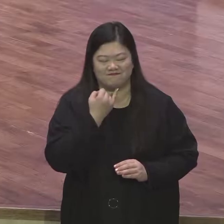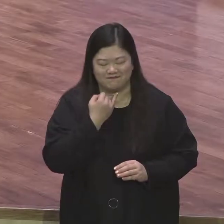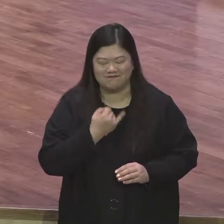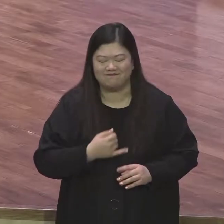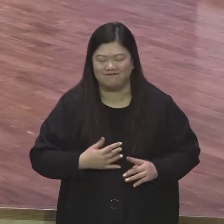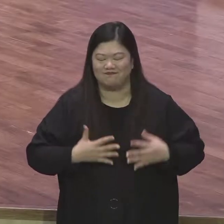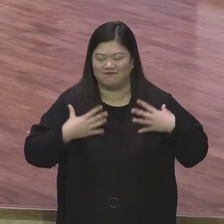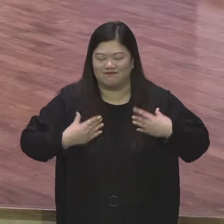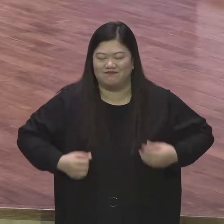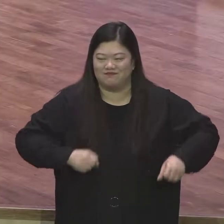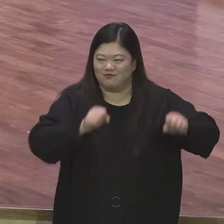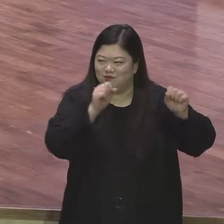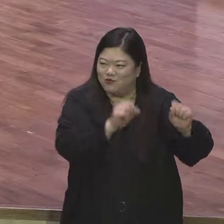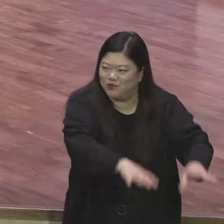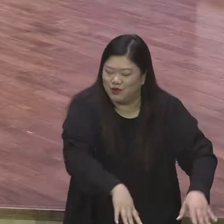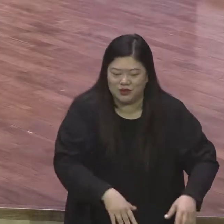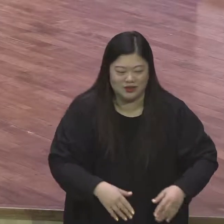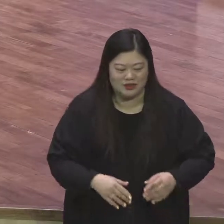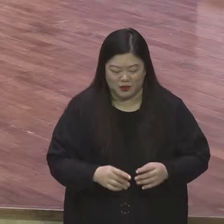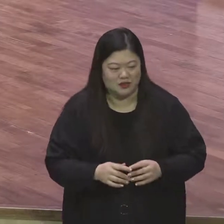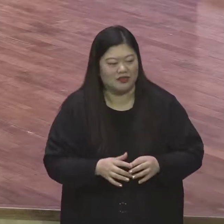이런 에바브로 디도.